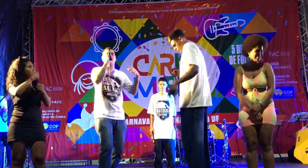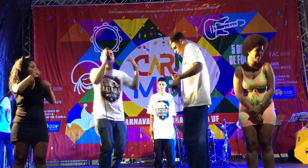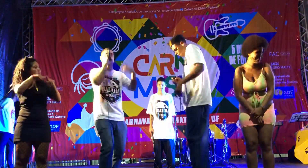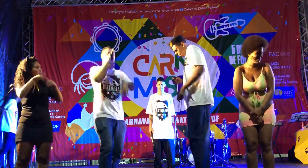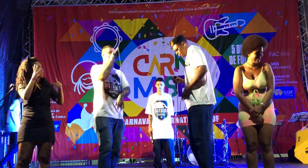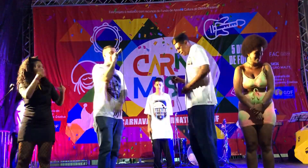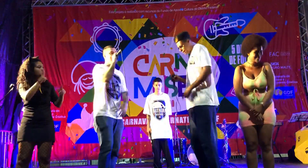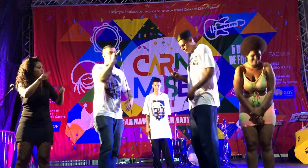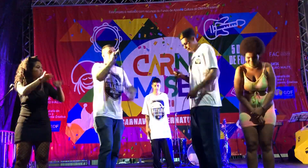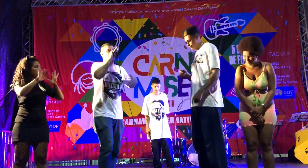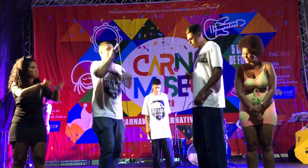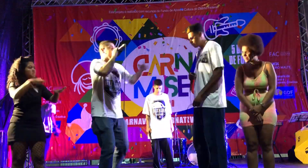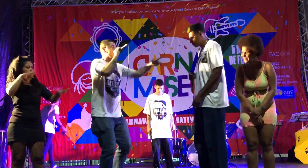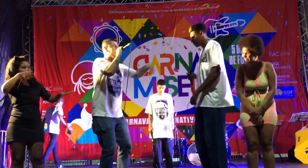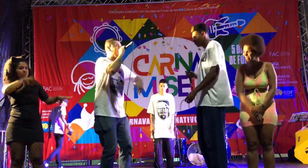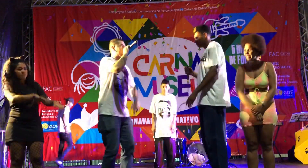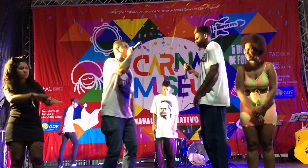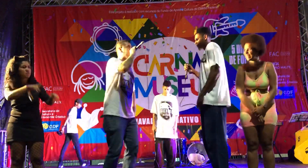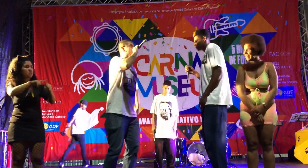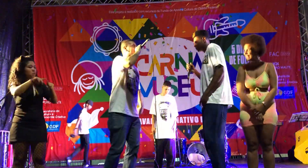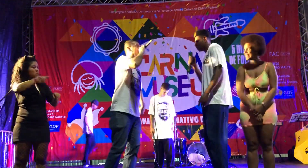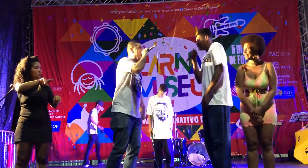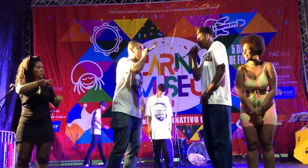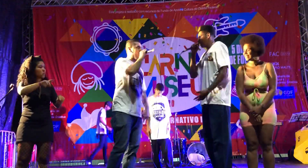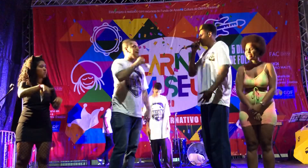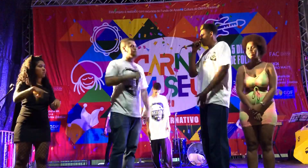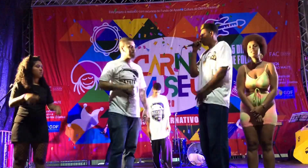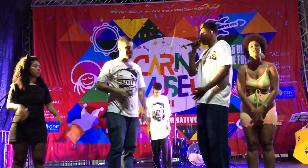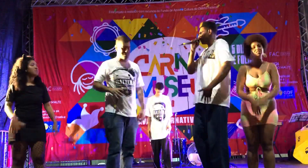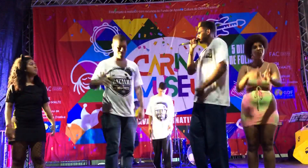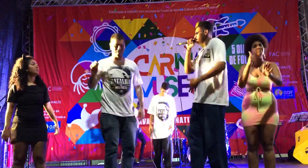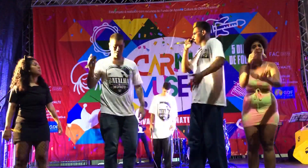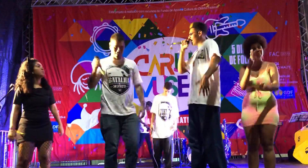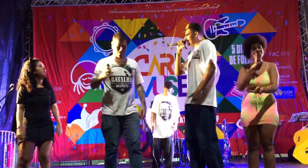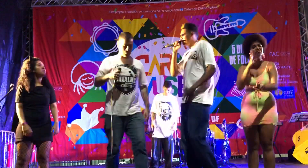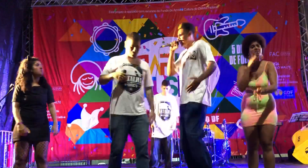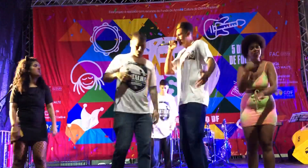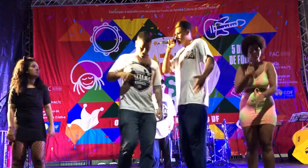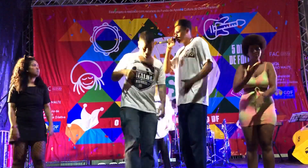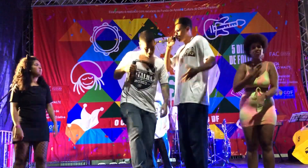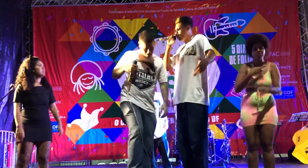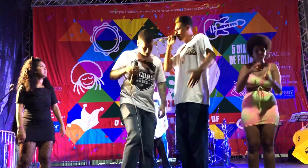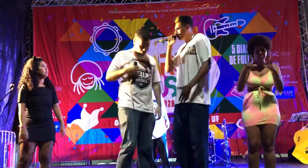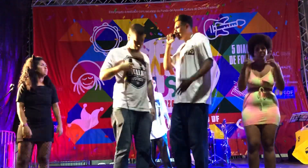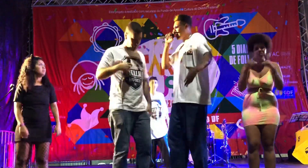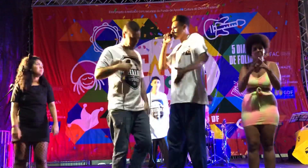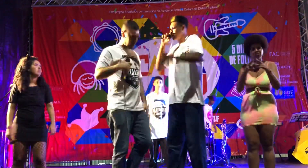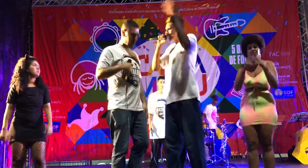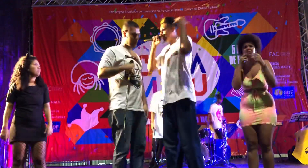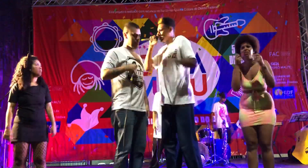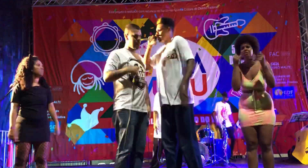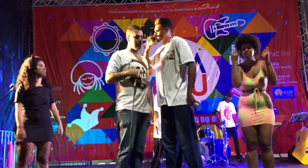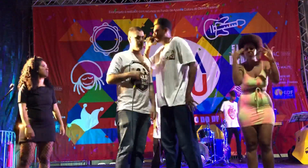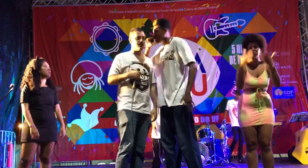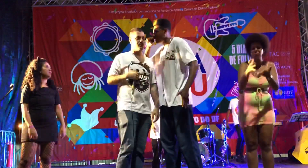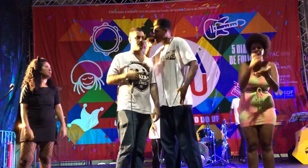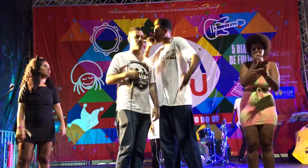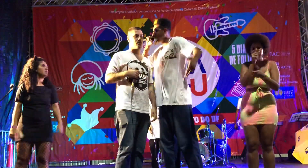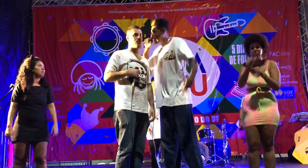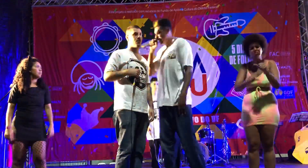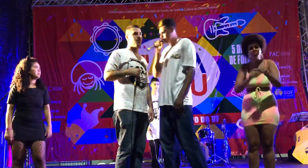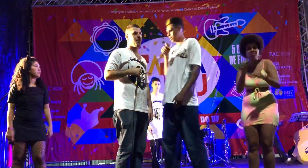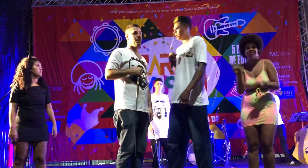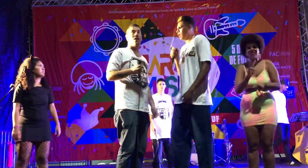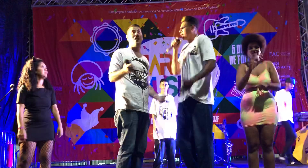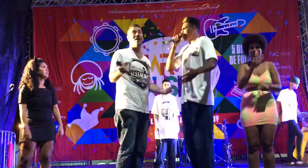rima agora não é brega. E camarão que dorme, a onda leva. Demorou, meu amigo, no RAP. Nem se tu tomar o bagaço da laranja, sobe a